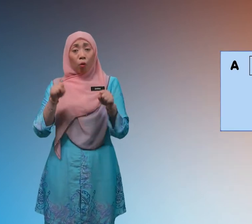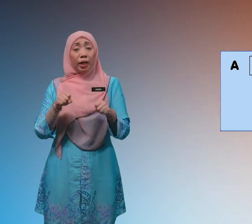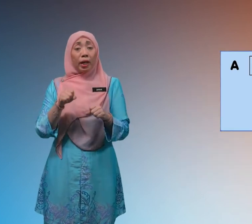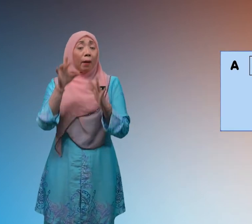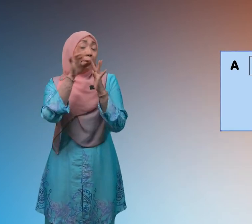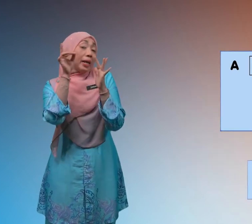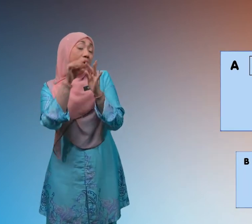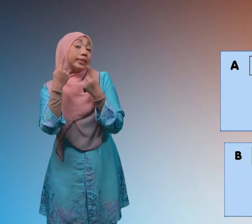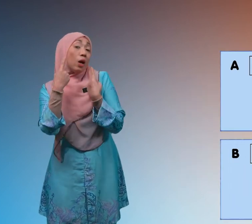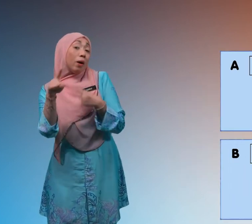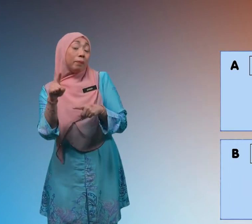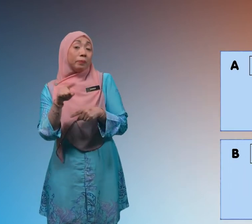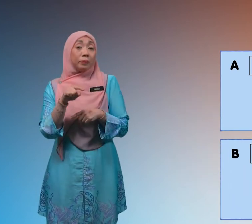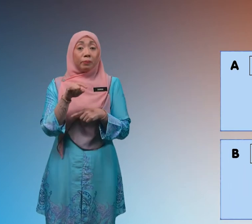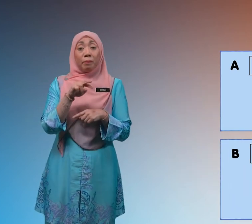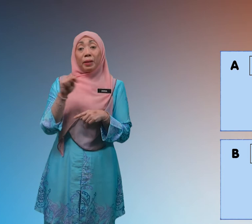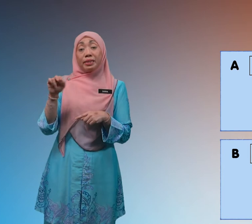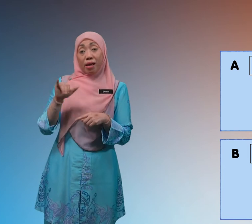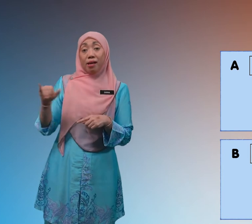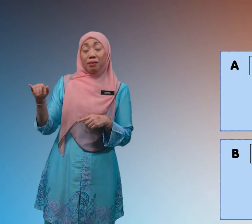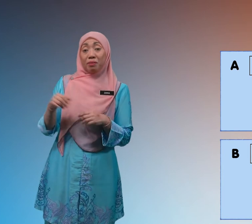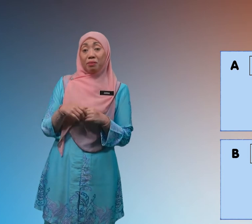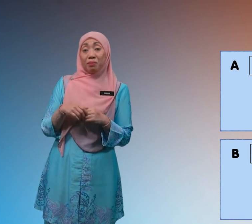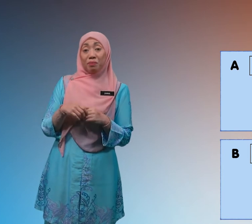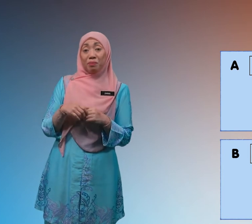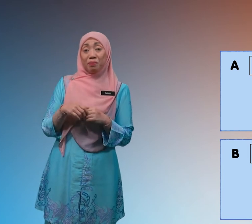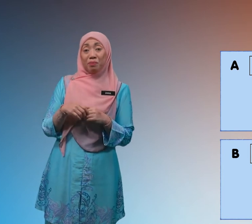Boleh pilih jawapannya.